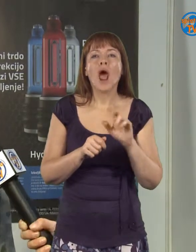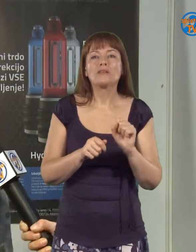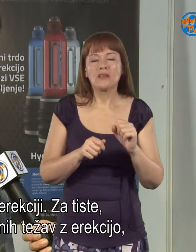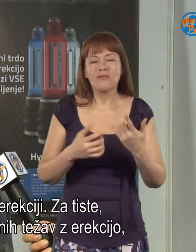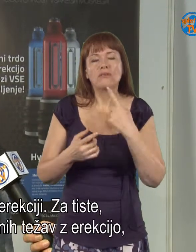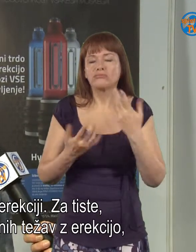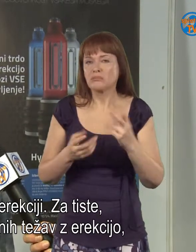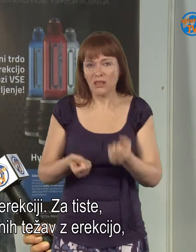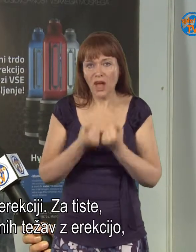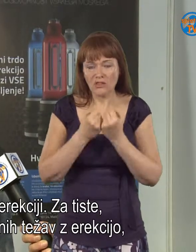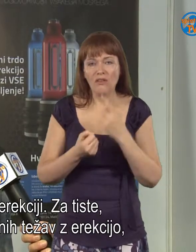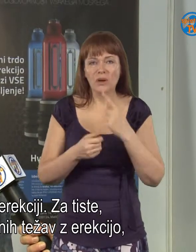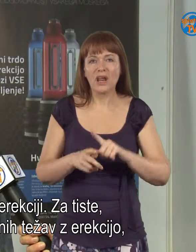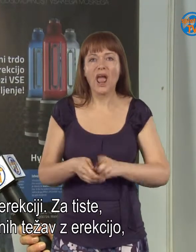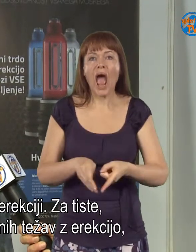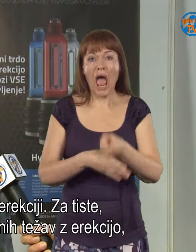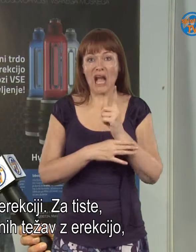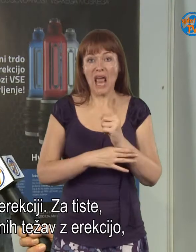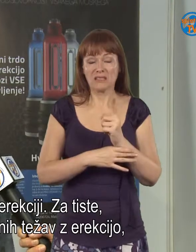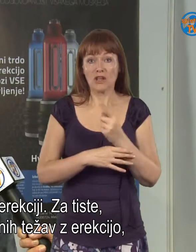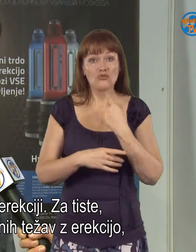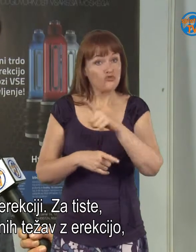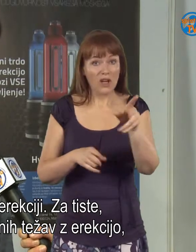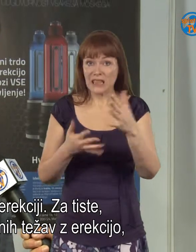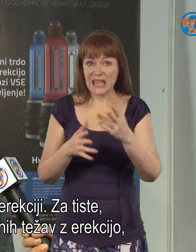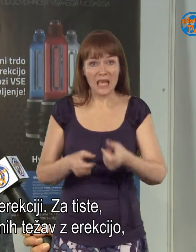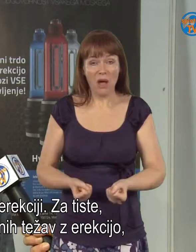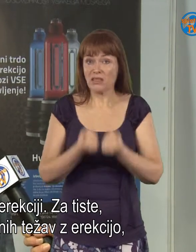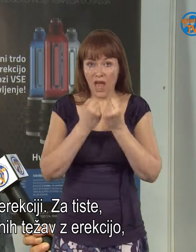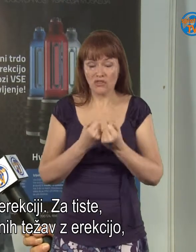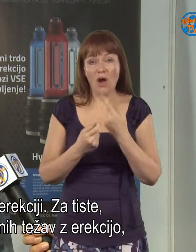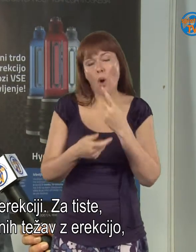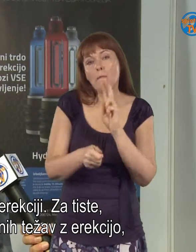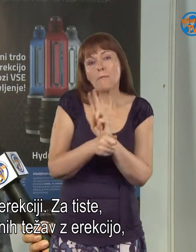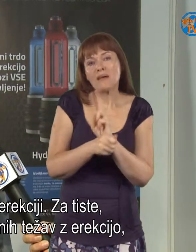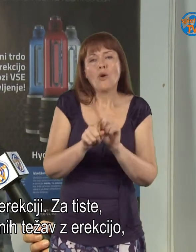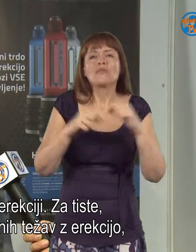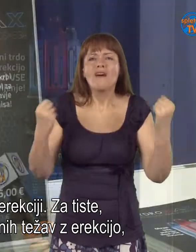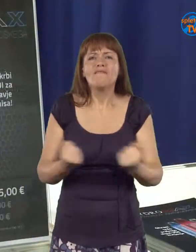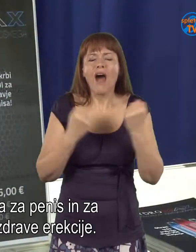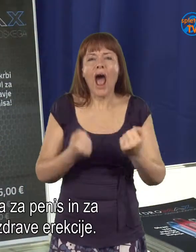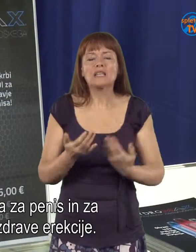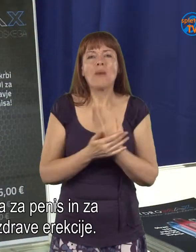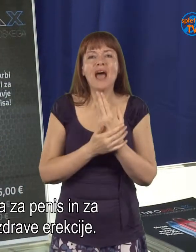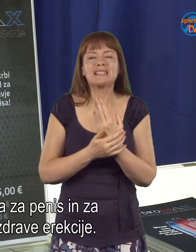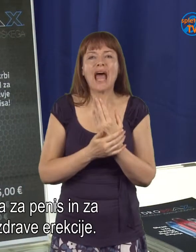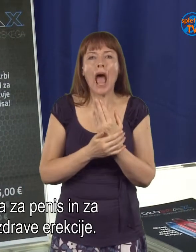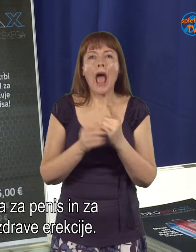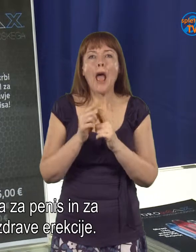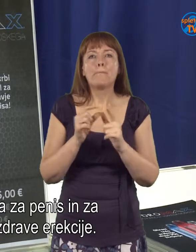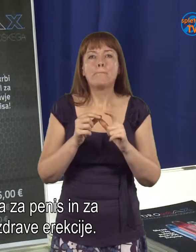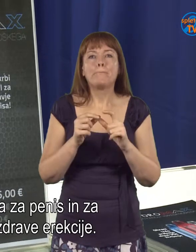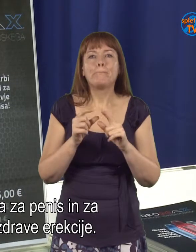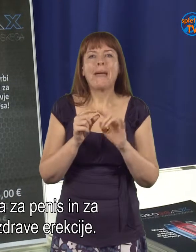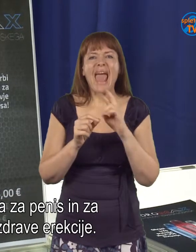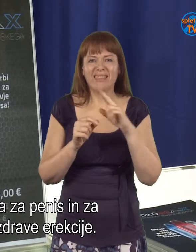pri erekciji. Se pravi, za tiste, ki še nimajo nobenih težav z erekcijo, je to za preventivo, se pravi kot ena vadba